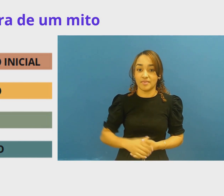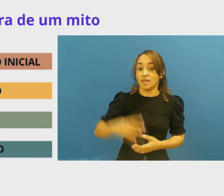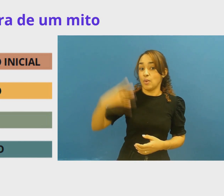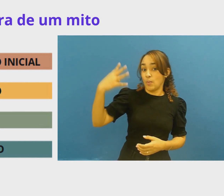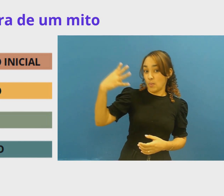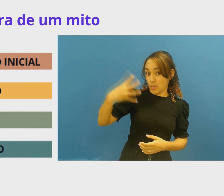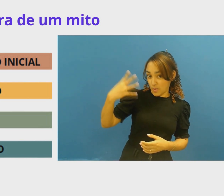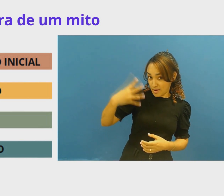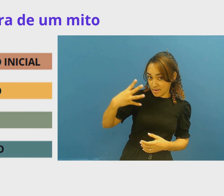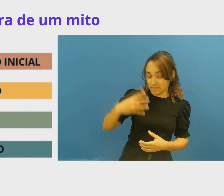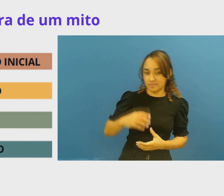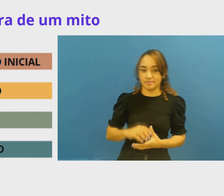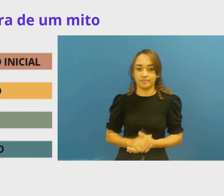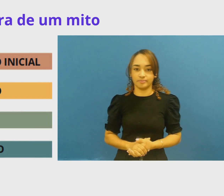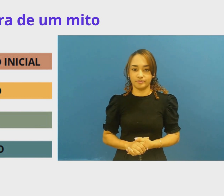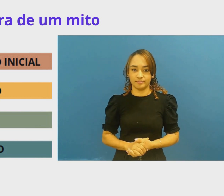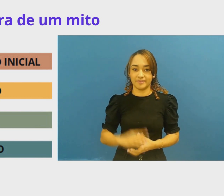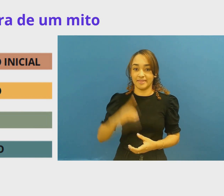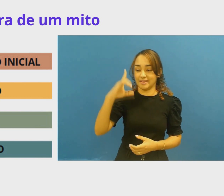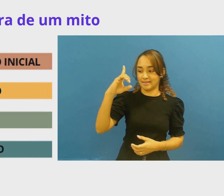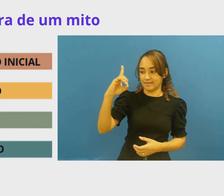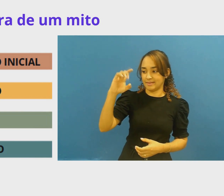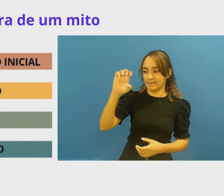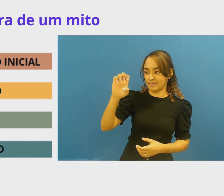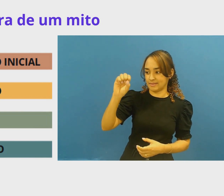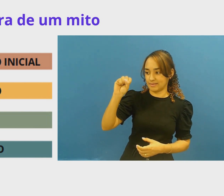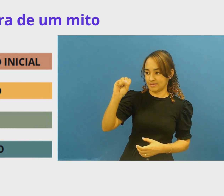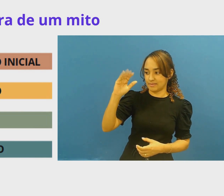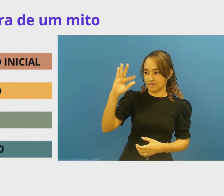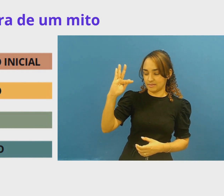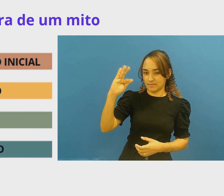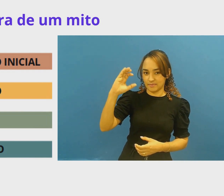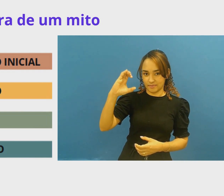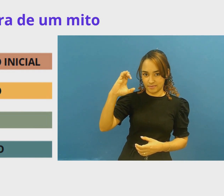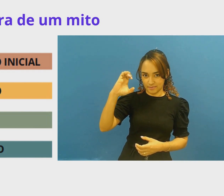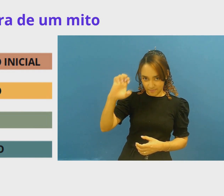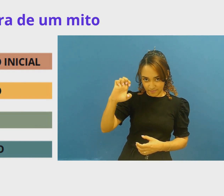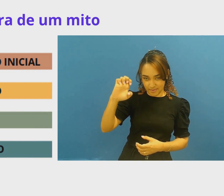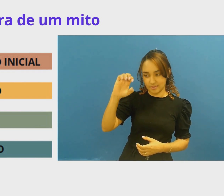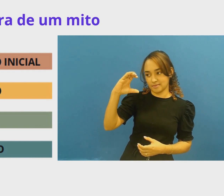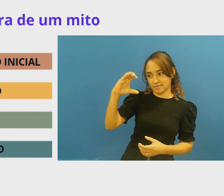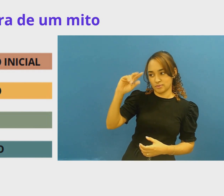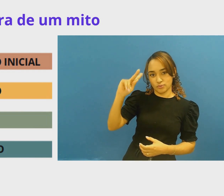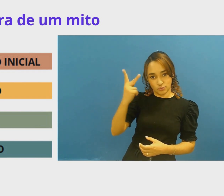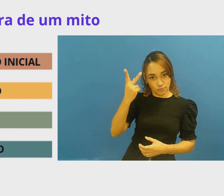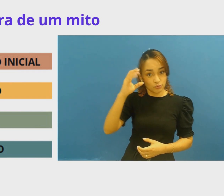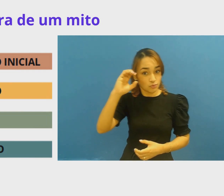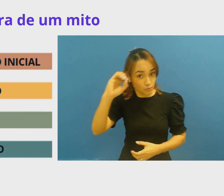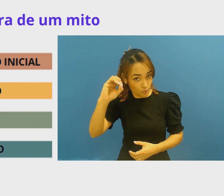E temos também um quarto, que é o desfecho.